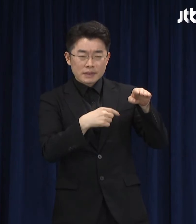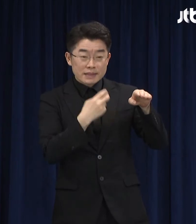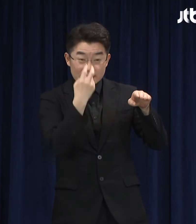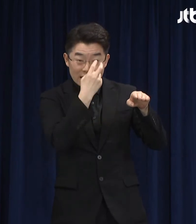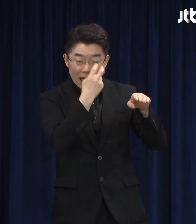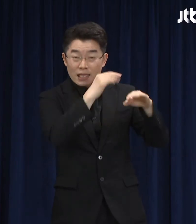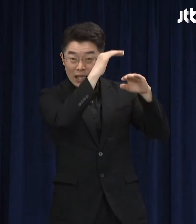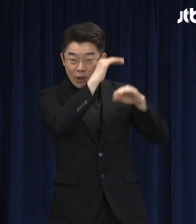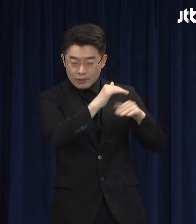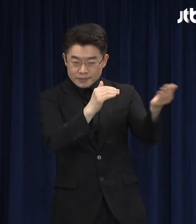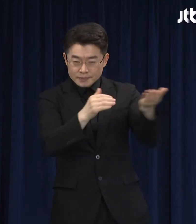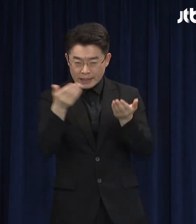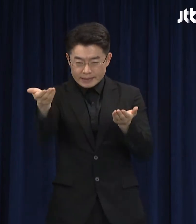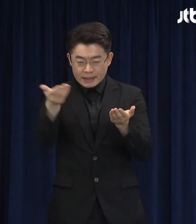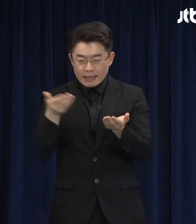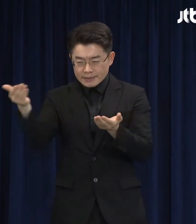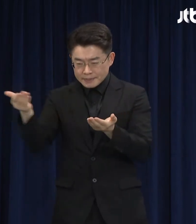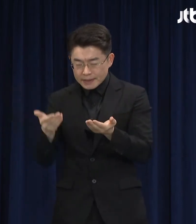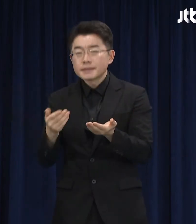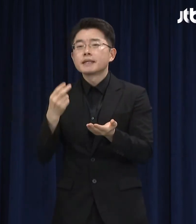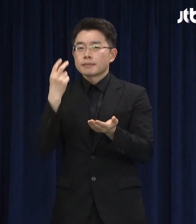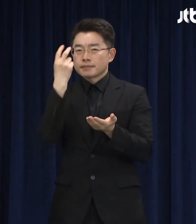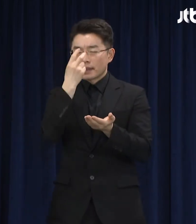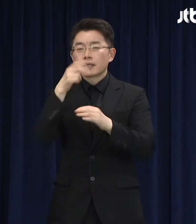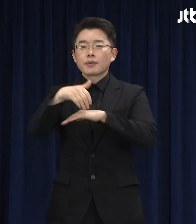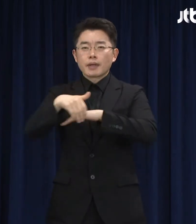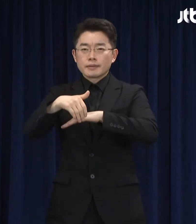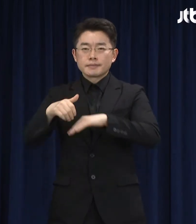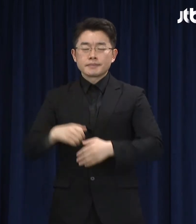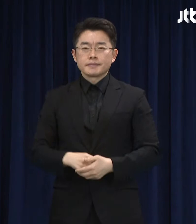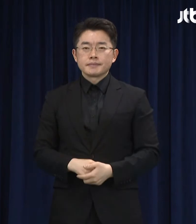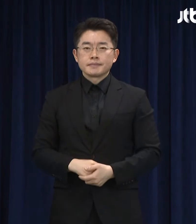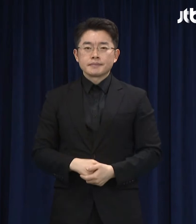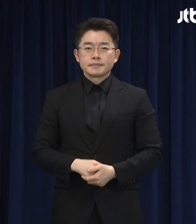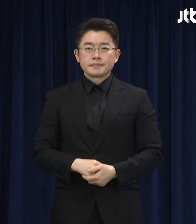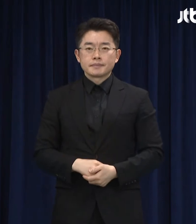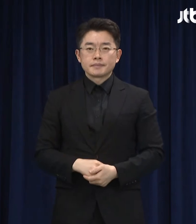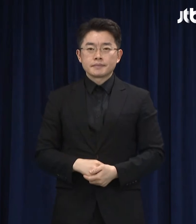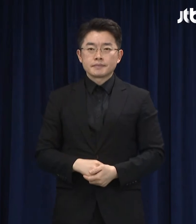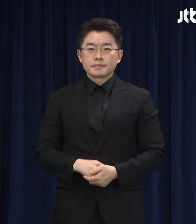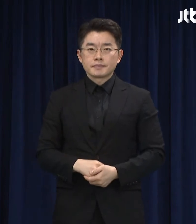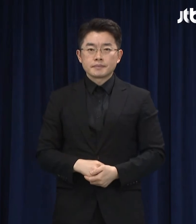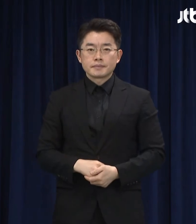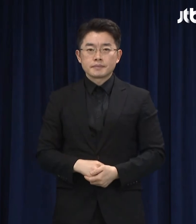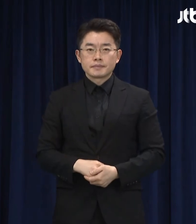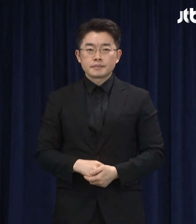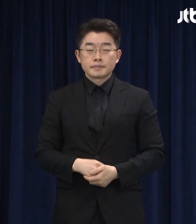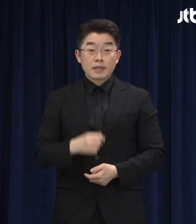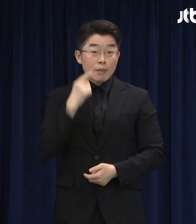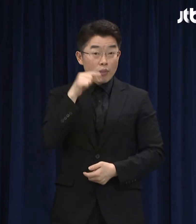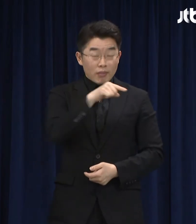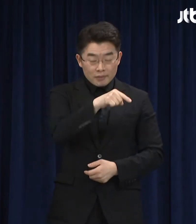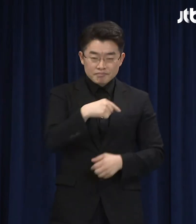작업을 수행할 것입니다. 이를 토대로 후쿠시마 오염수 관련 일본의